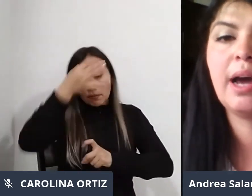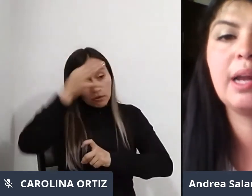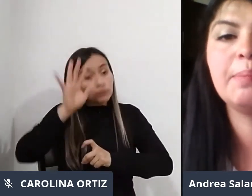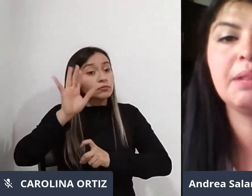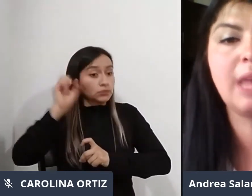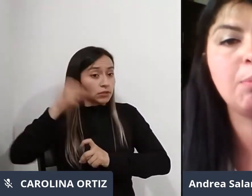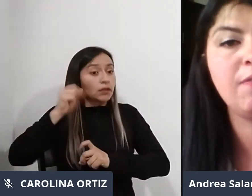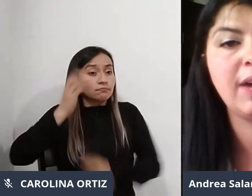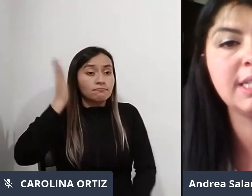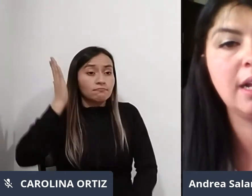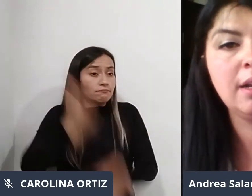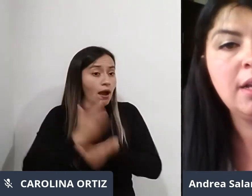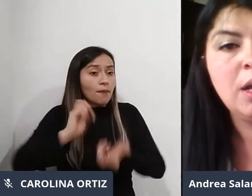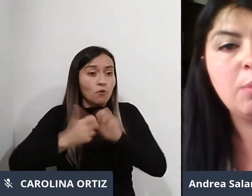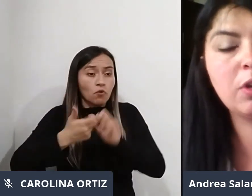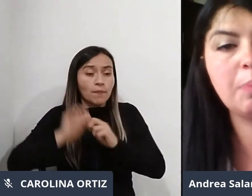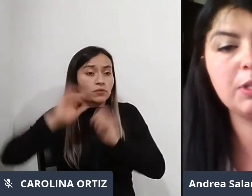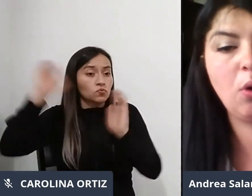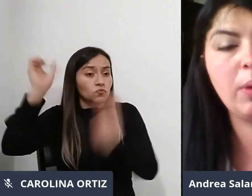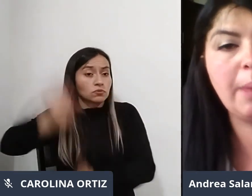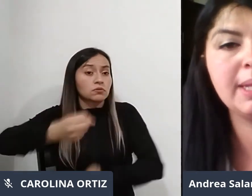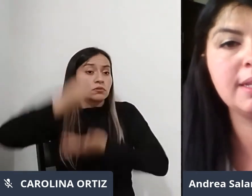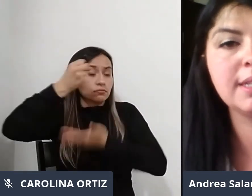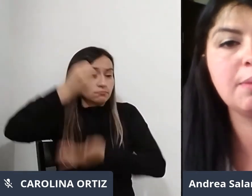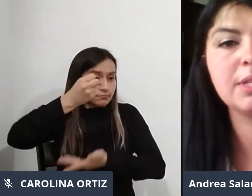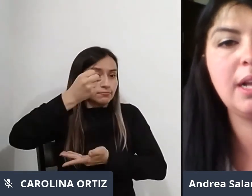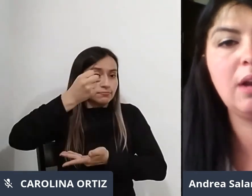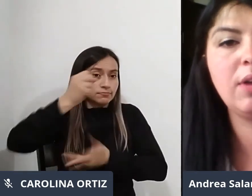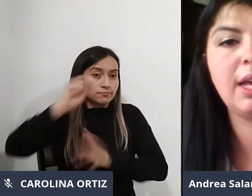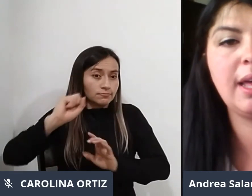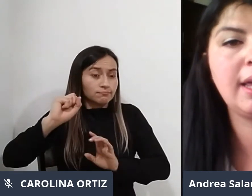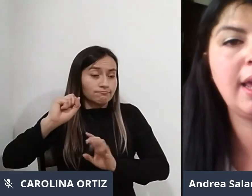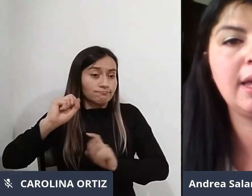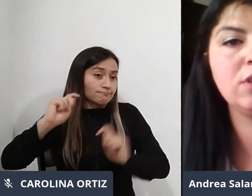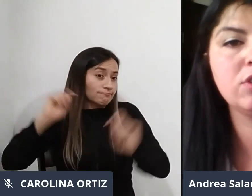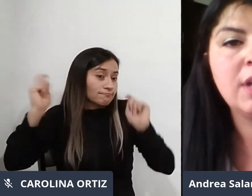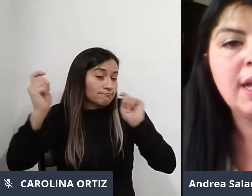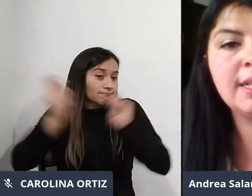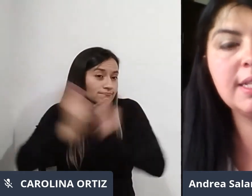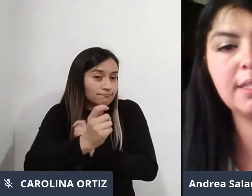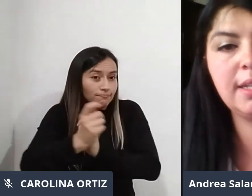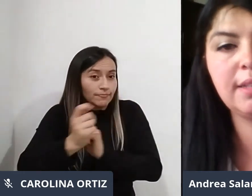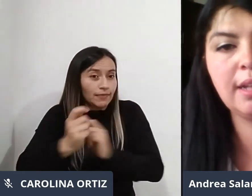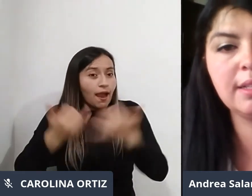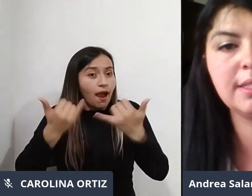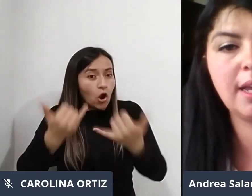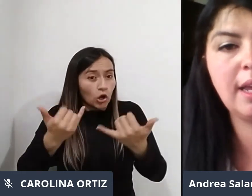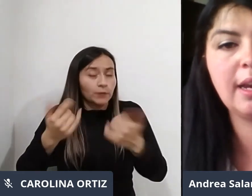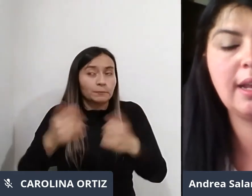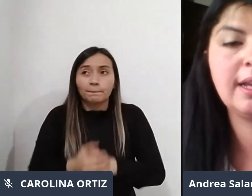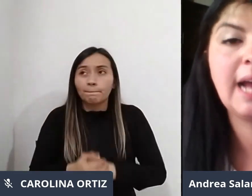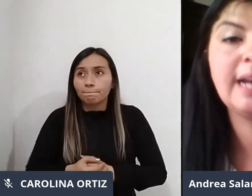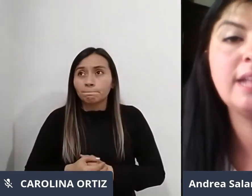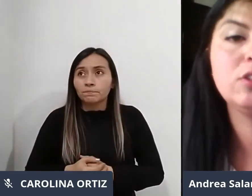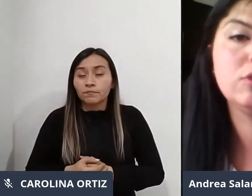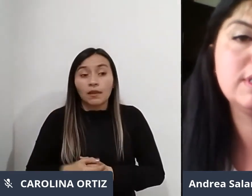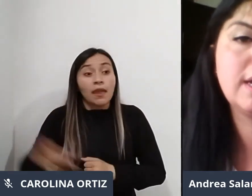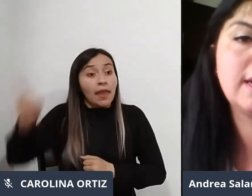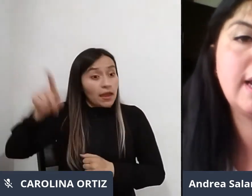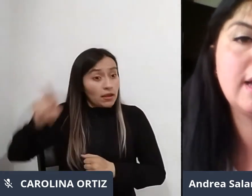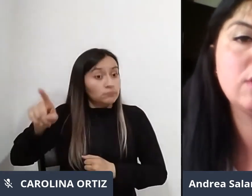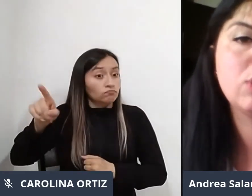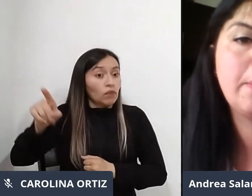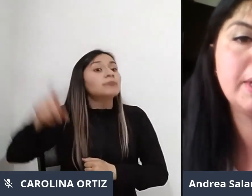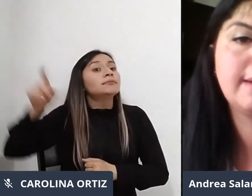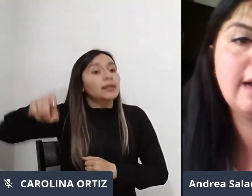se va a reinventar muy fácil, porque pues obviamente ya estamos en la lógica de que ellos necesitan seguir ganando y